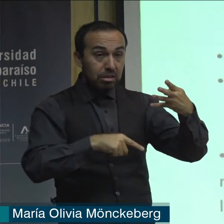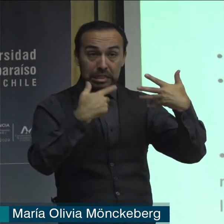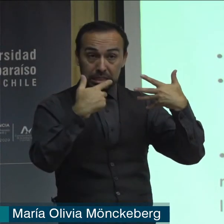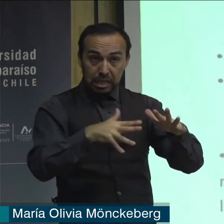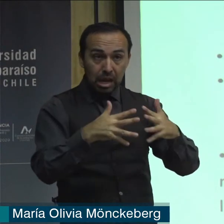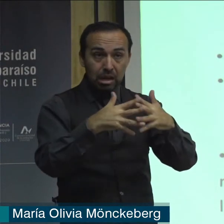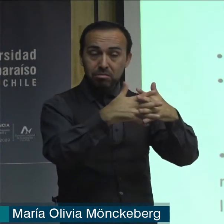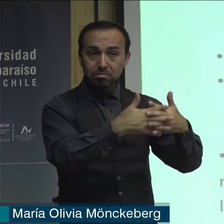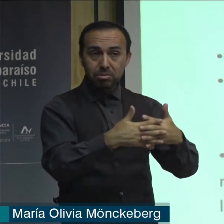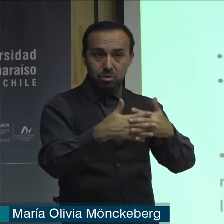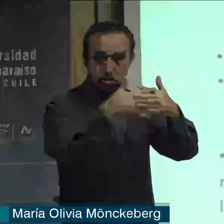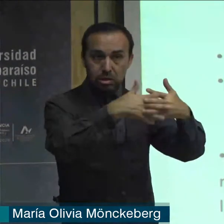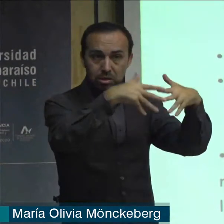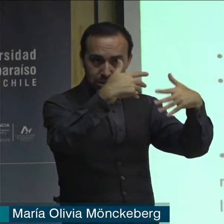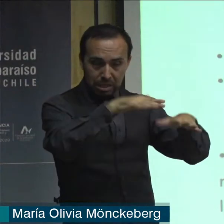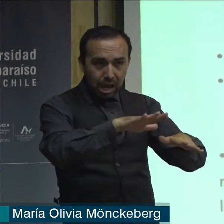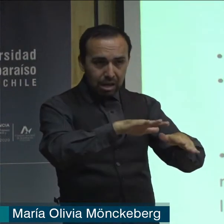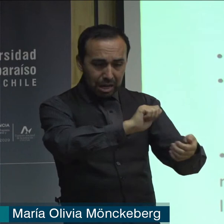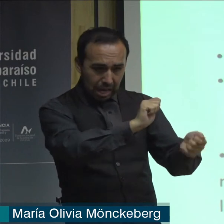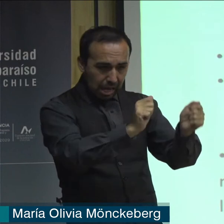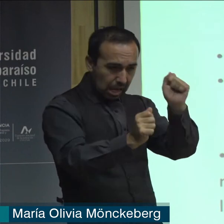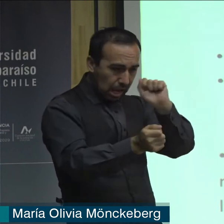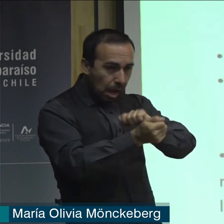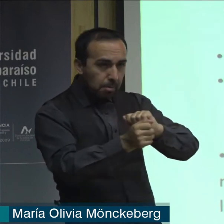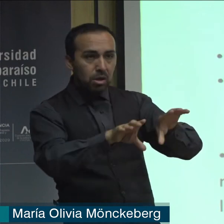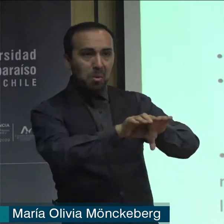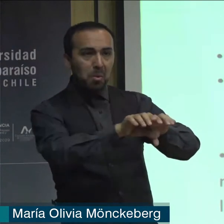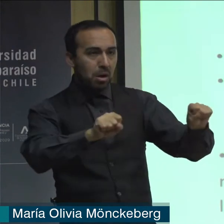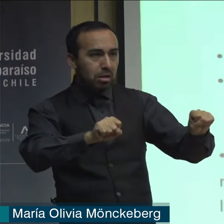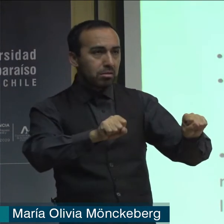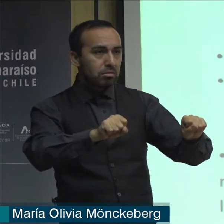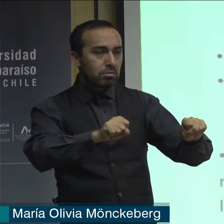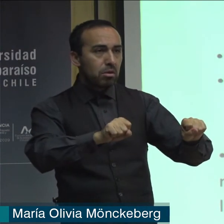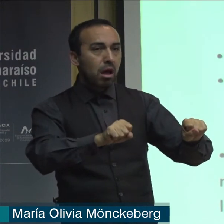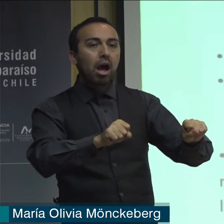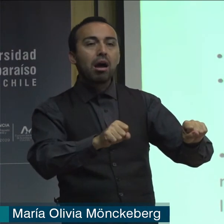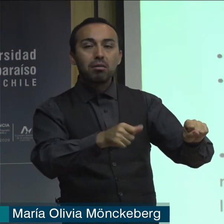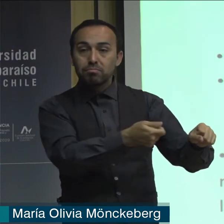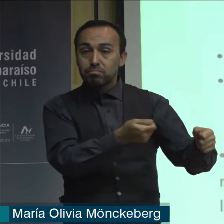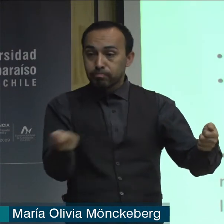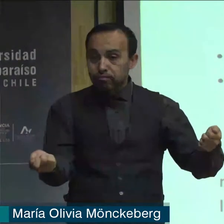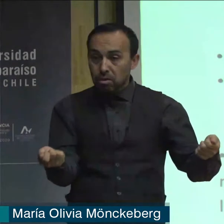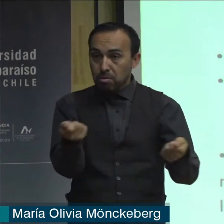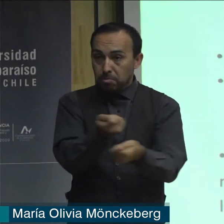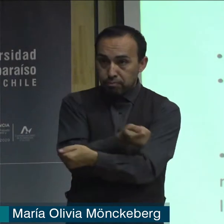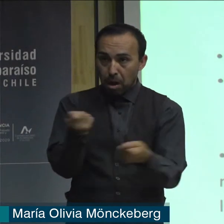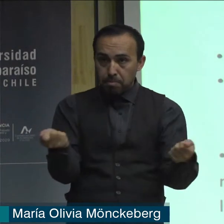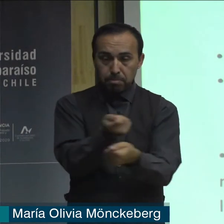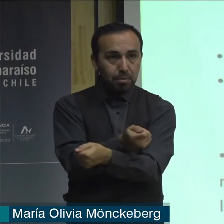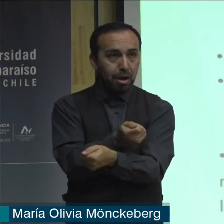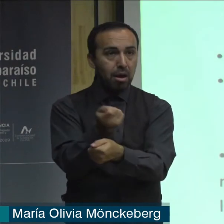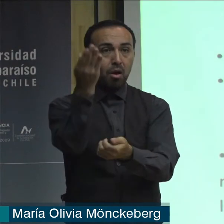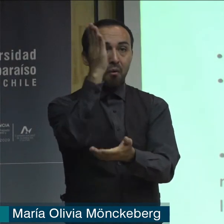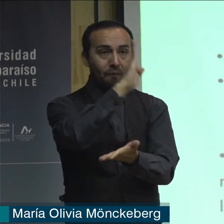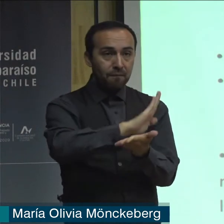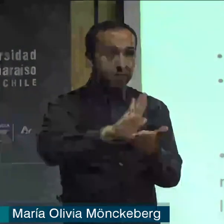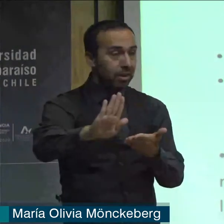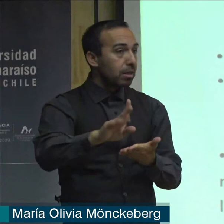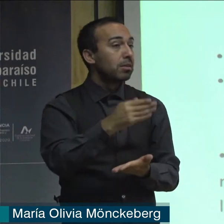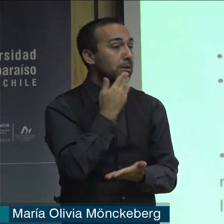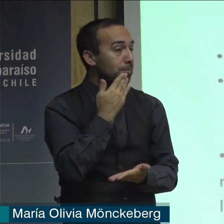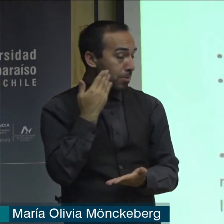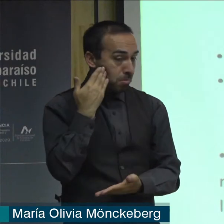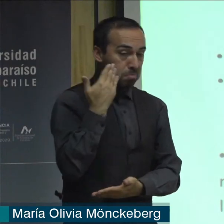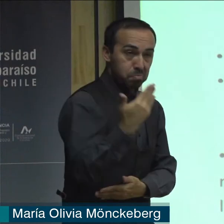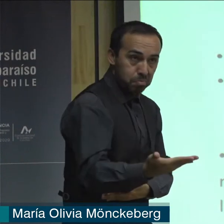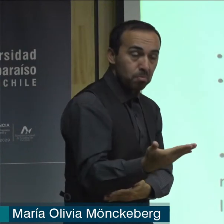y con acuerdos con convenio se llevan de beca ya estuvieron ahí